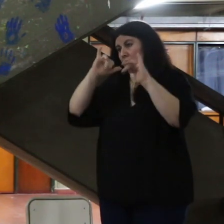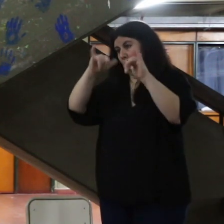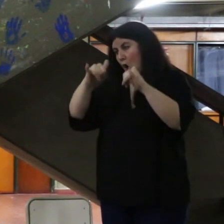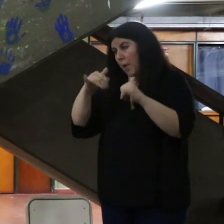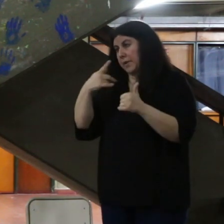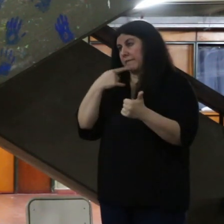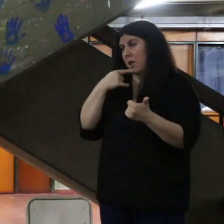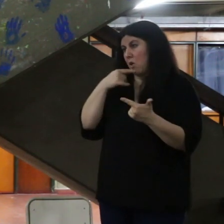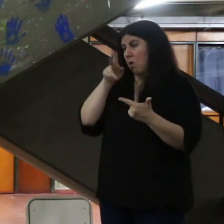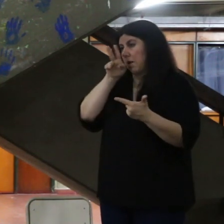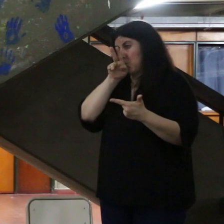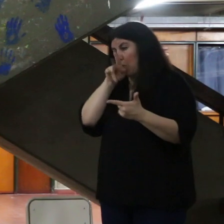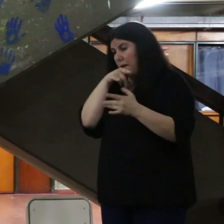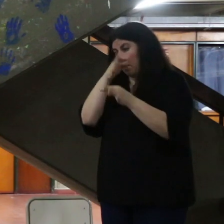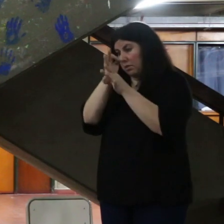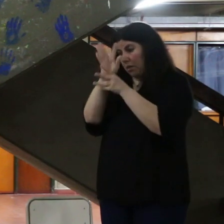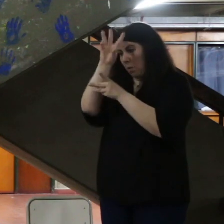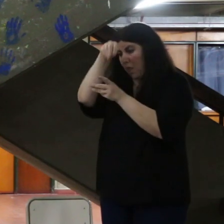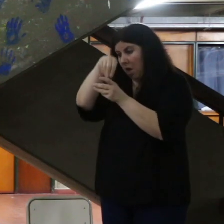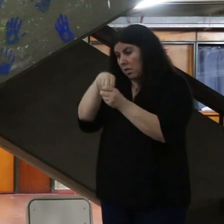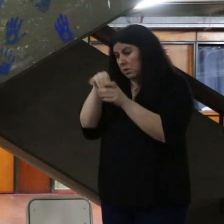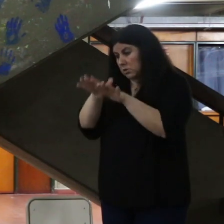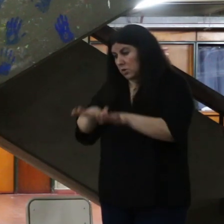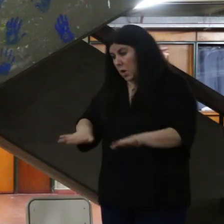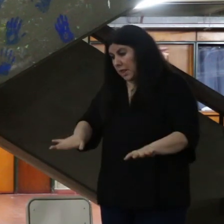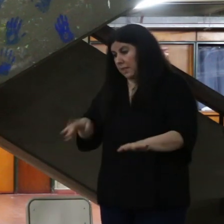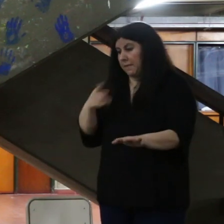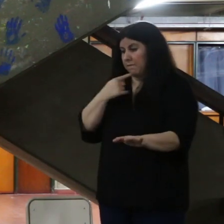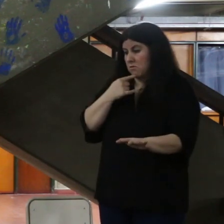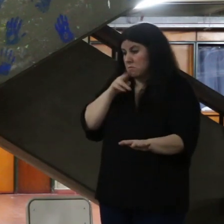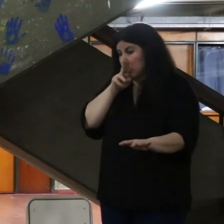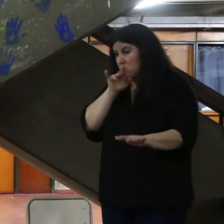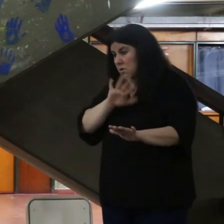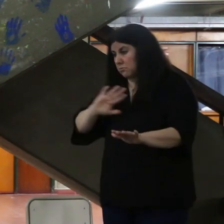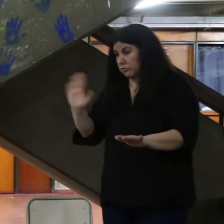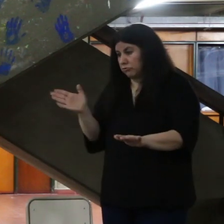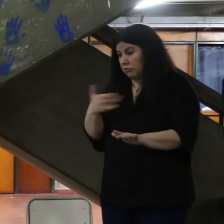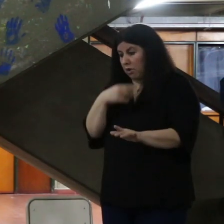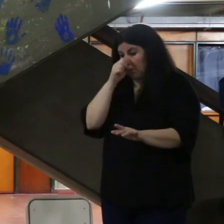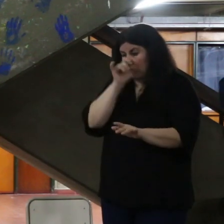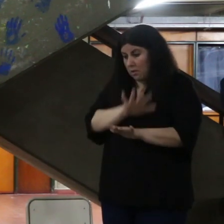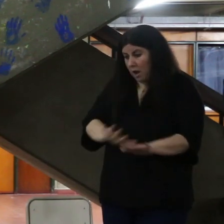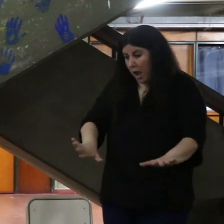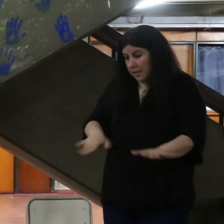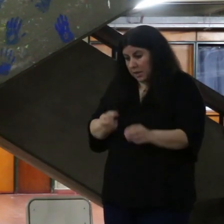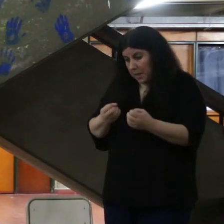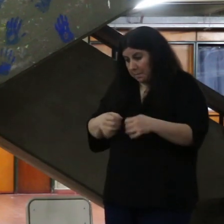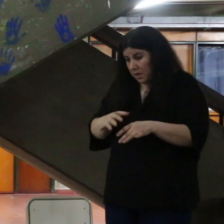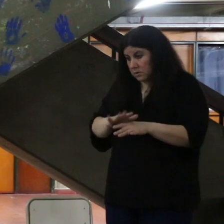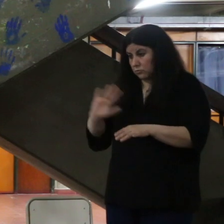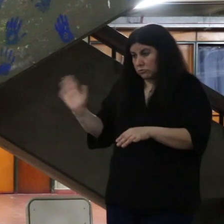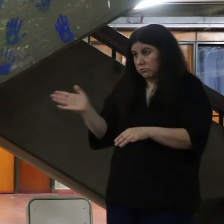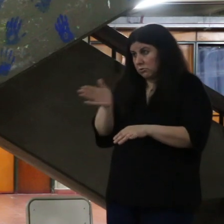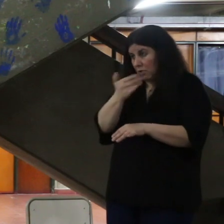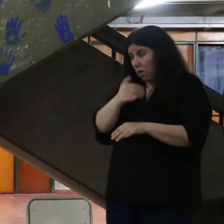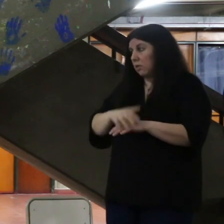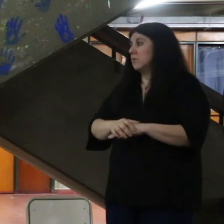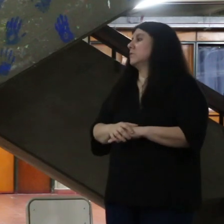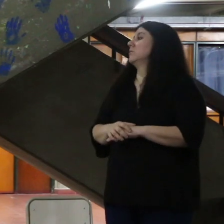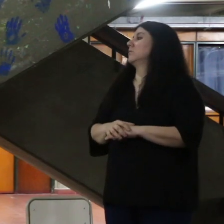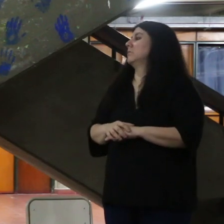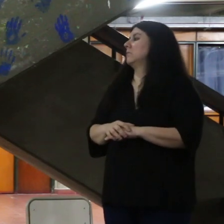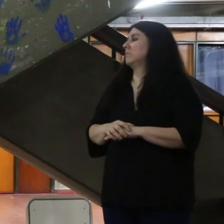las jóvenes en la escuela, con los niños, con las niñas, desde el jardín, ¿sí?, desde el